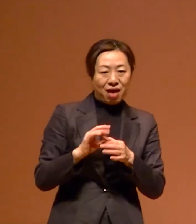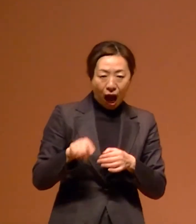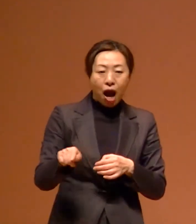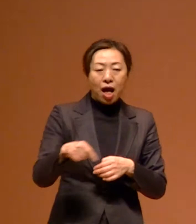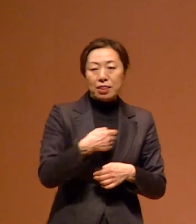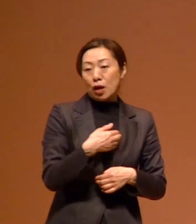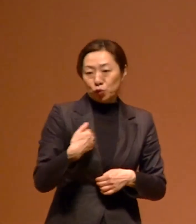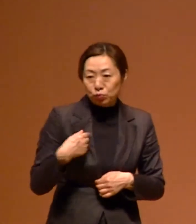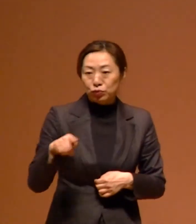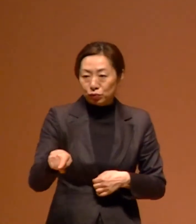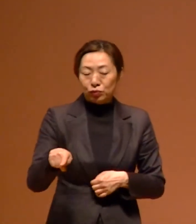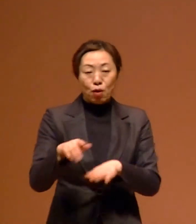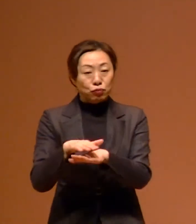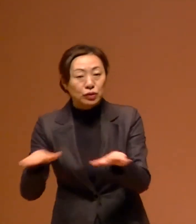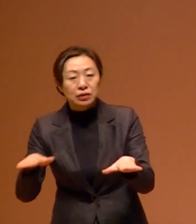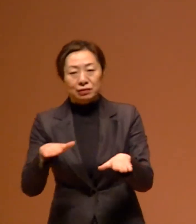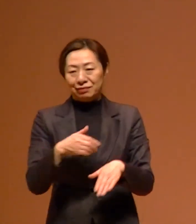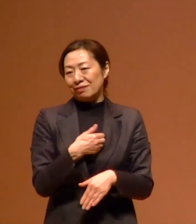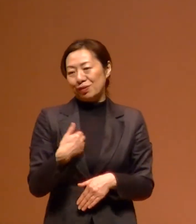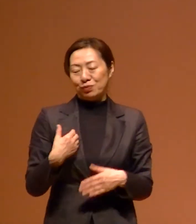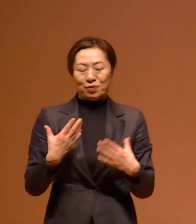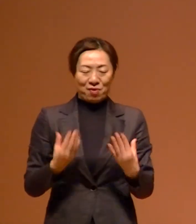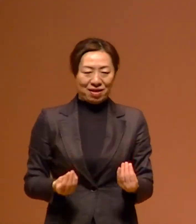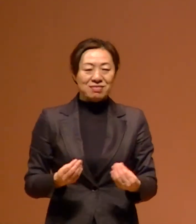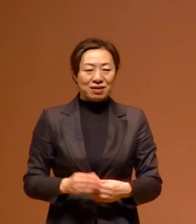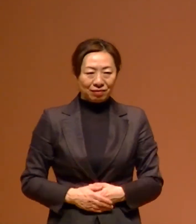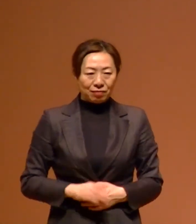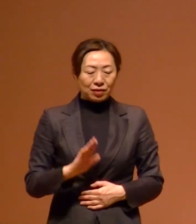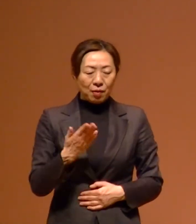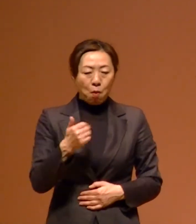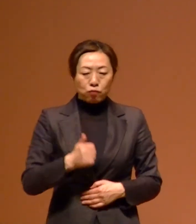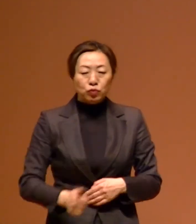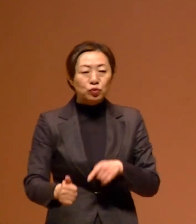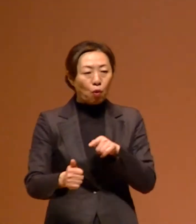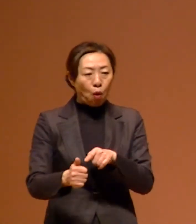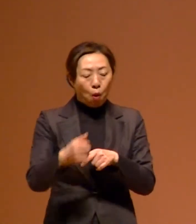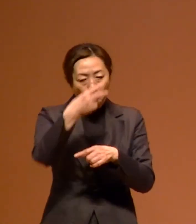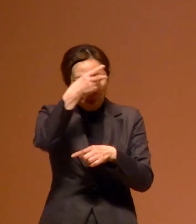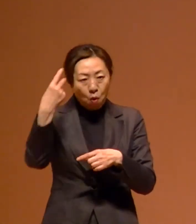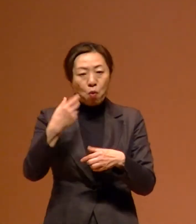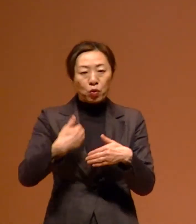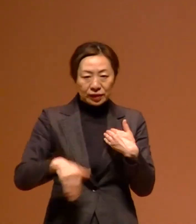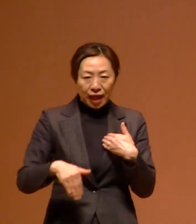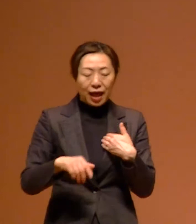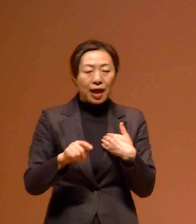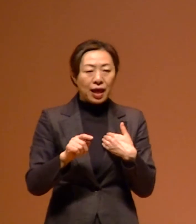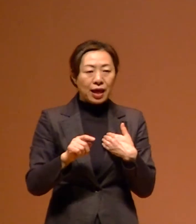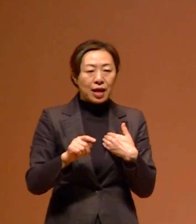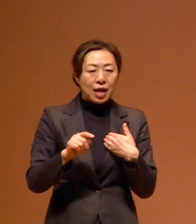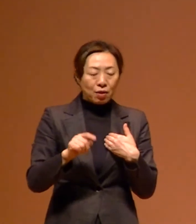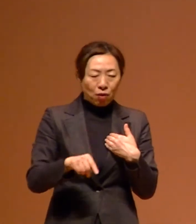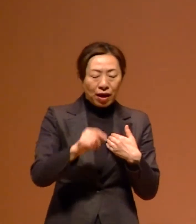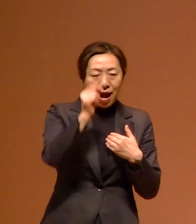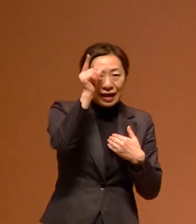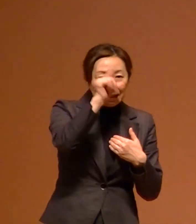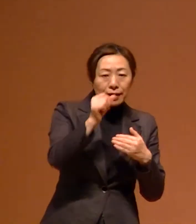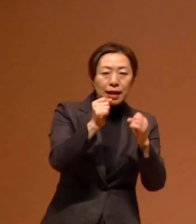無事のことと、ただ息子高校生と、仙台の息子